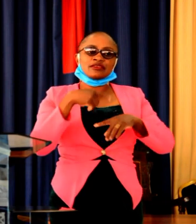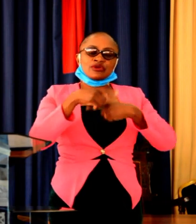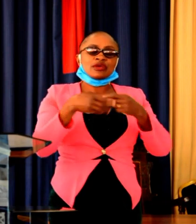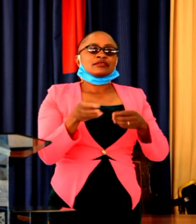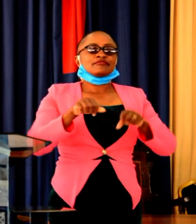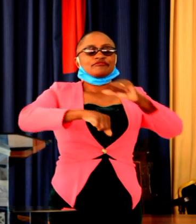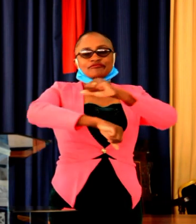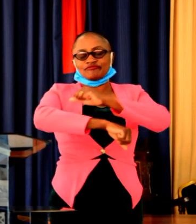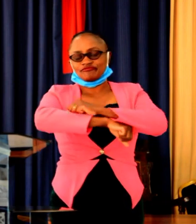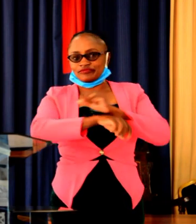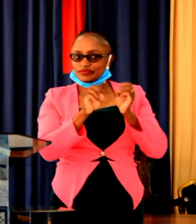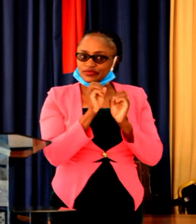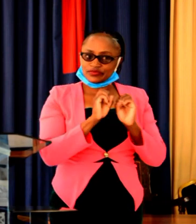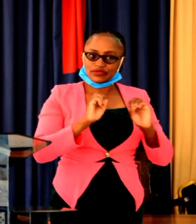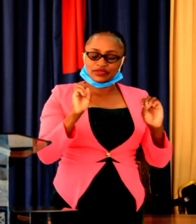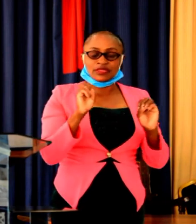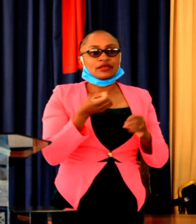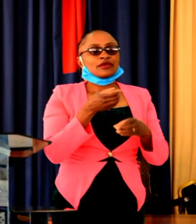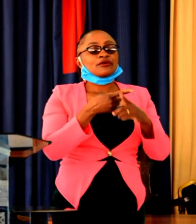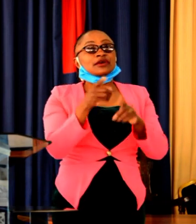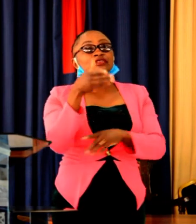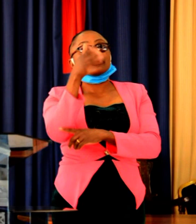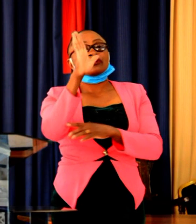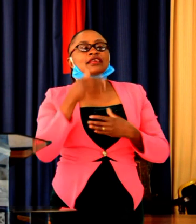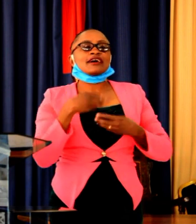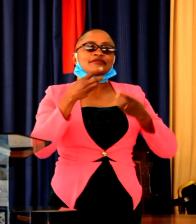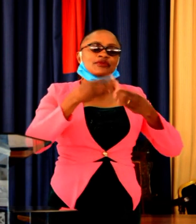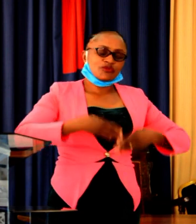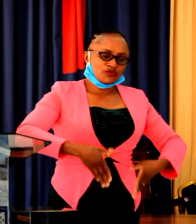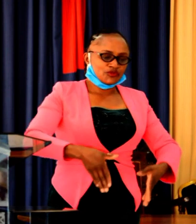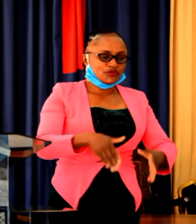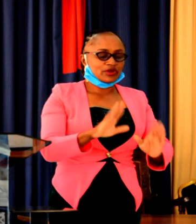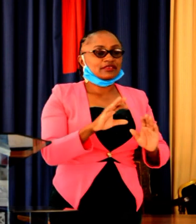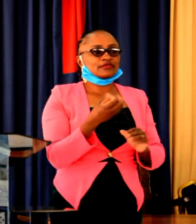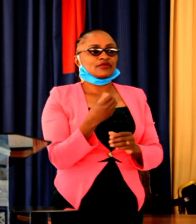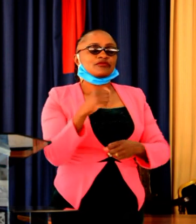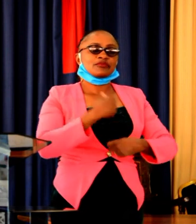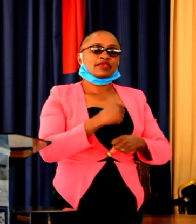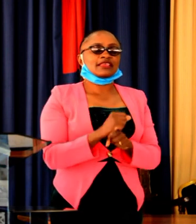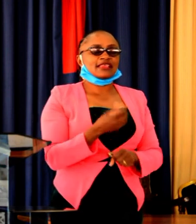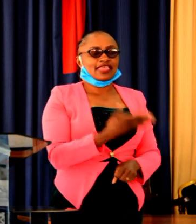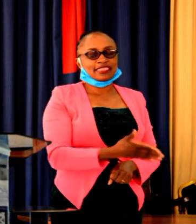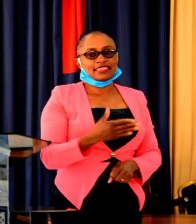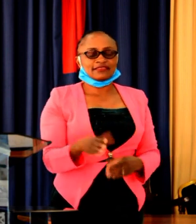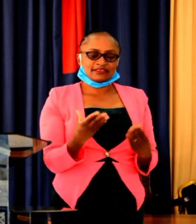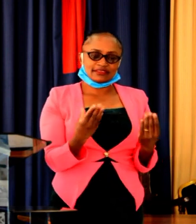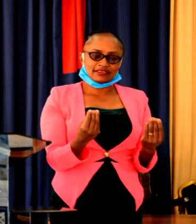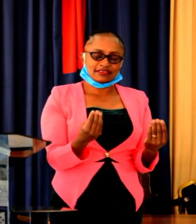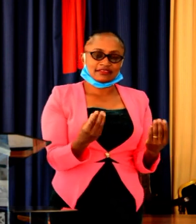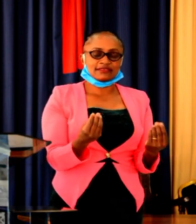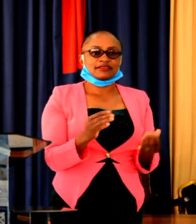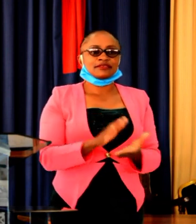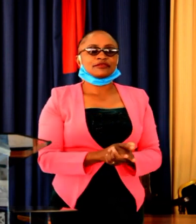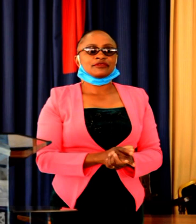ukweli. Lakini Mungu anazo njia zake za kufanya mambo kuwa rahisi katika jina la